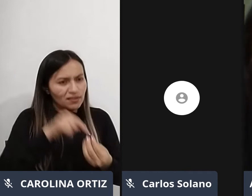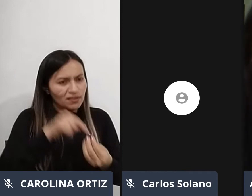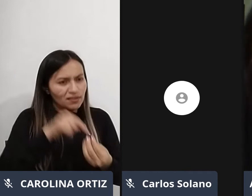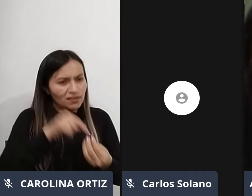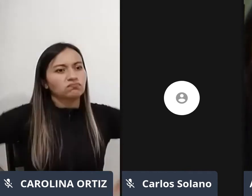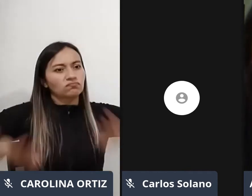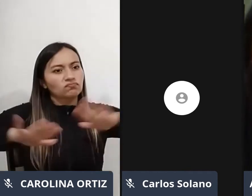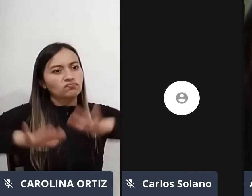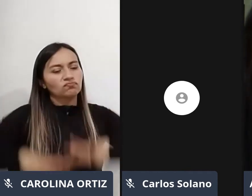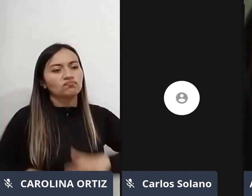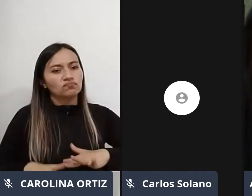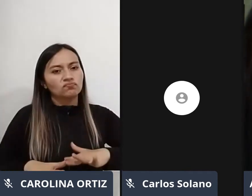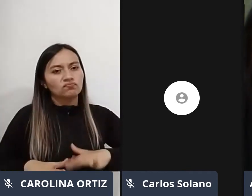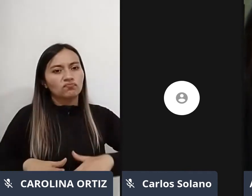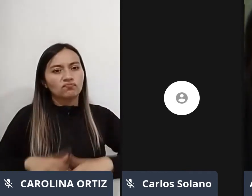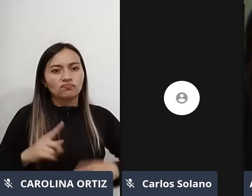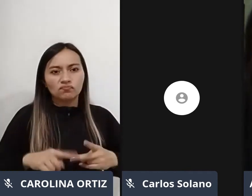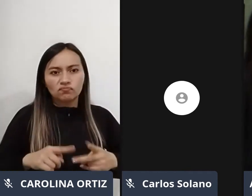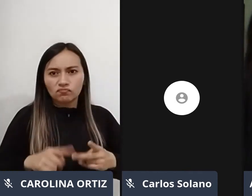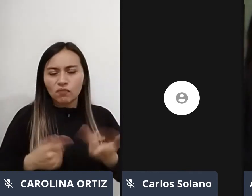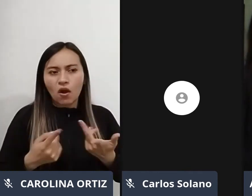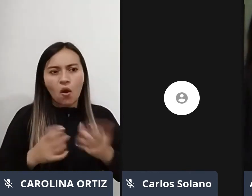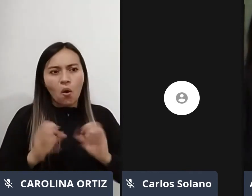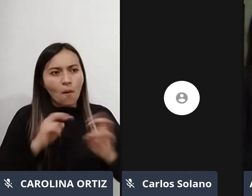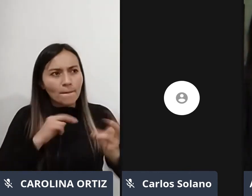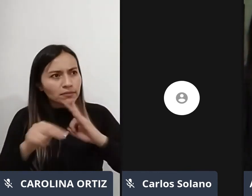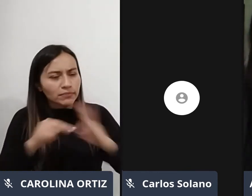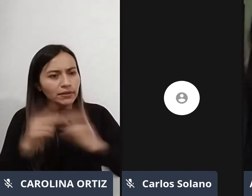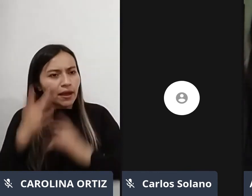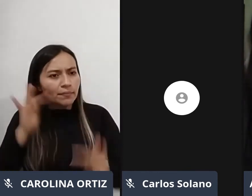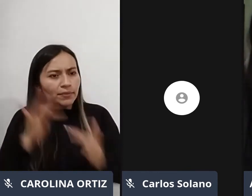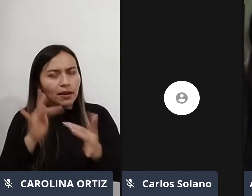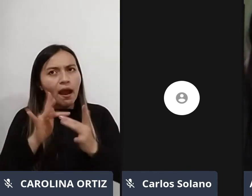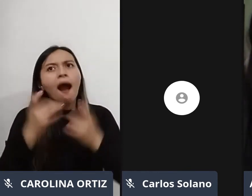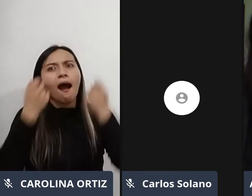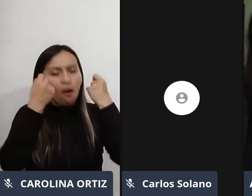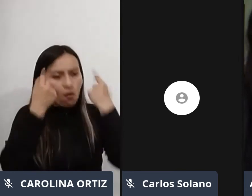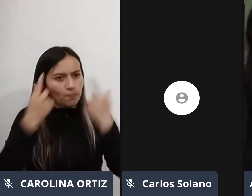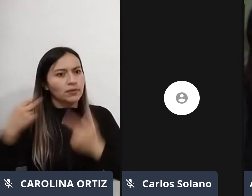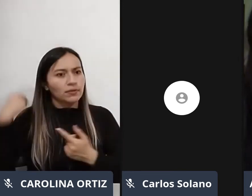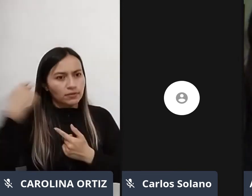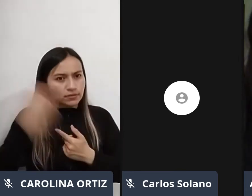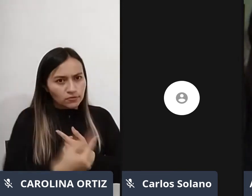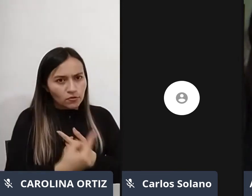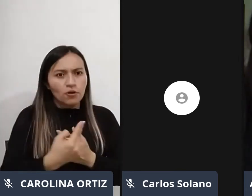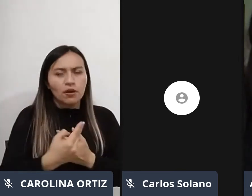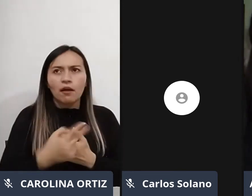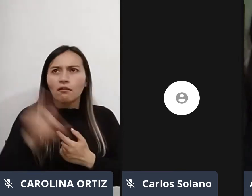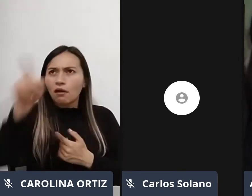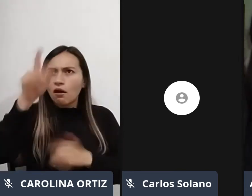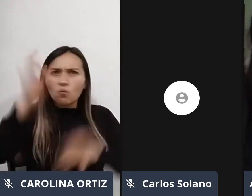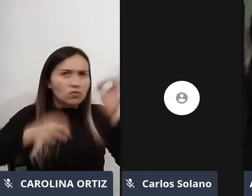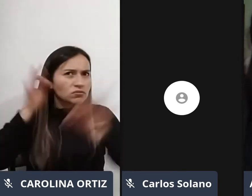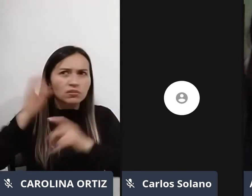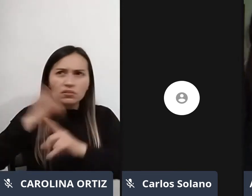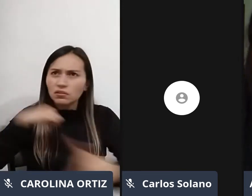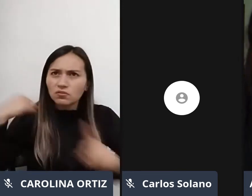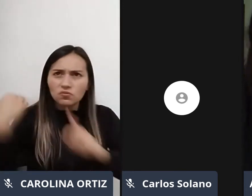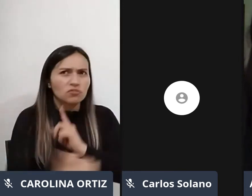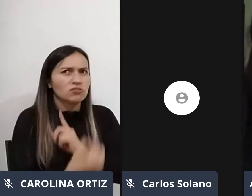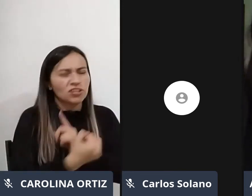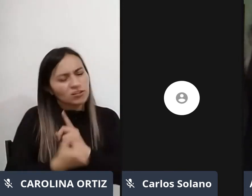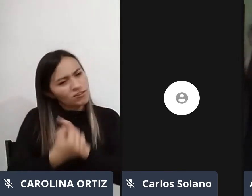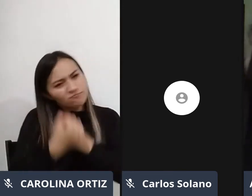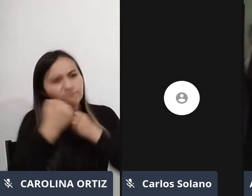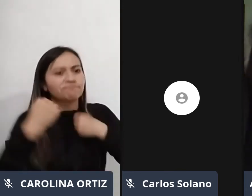la historia, ni como una perspectiva para reflexionar y reaccionar a las injusticias sociales. El arte simplemente se da a veces como